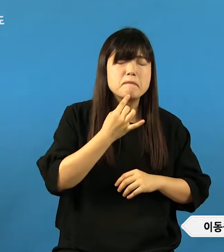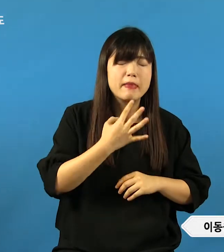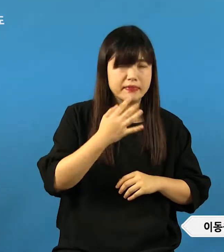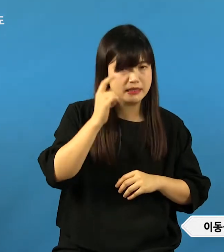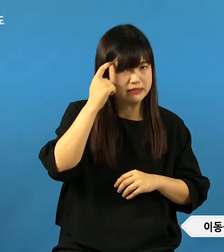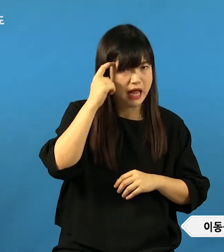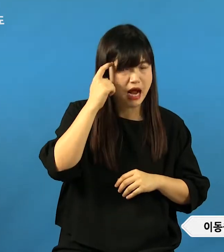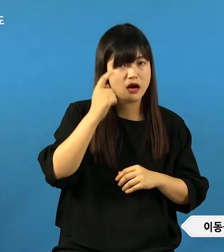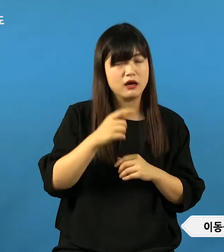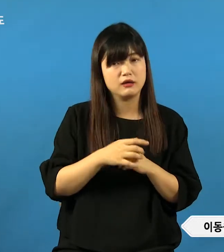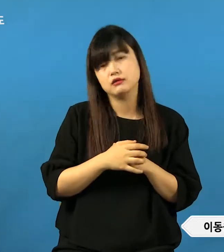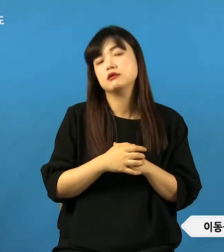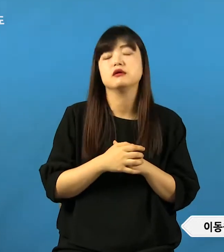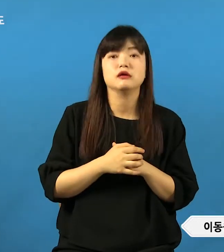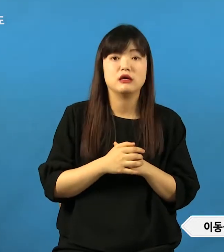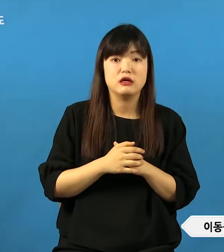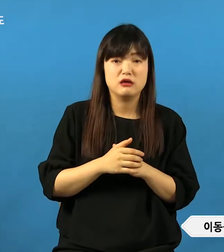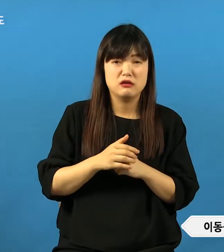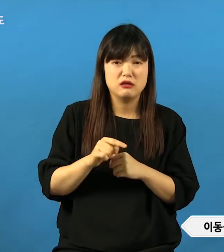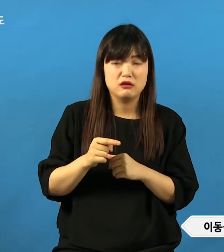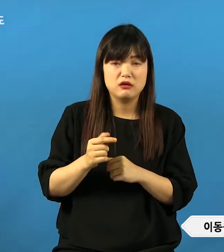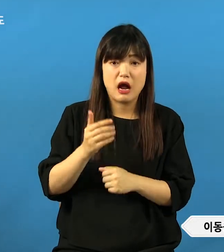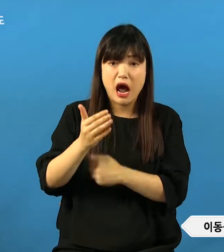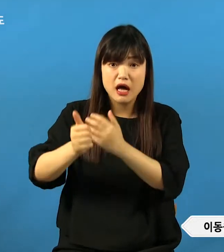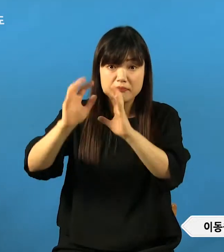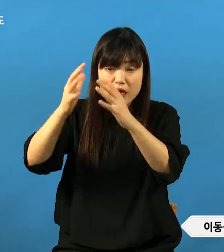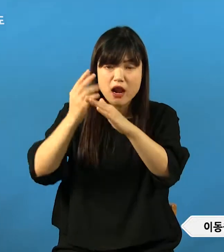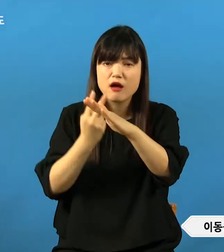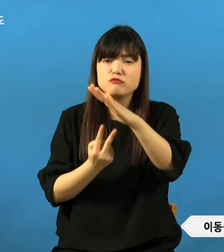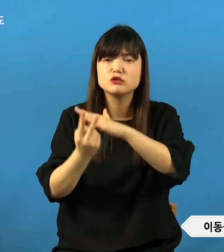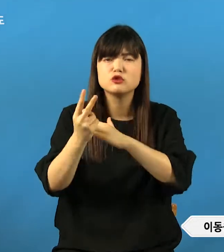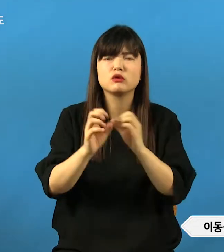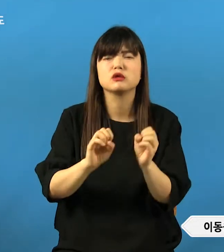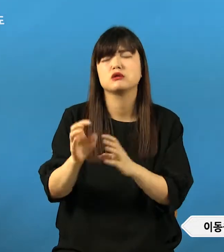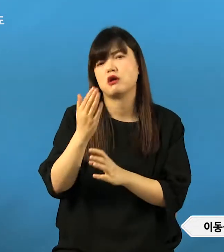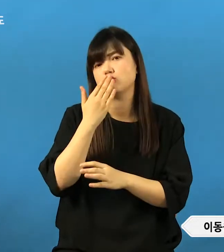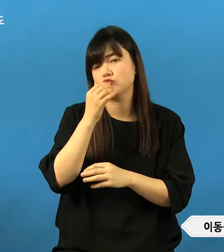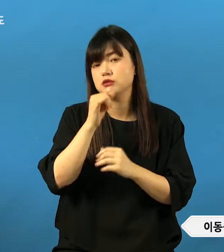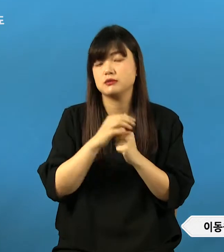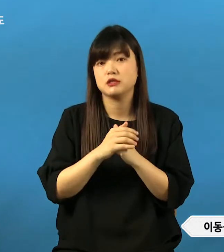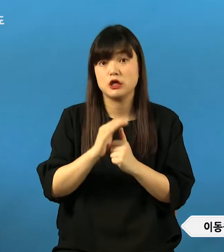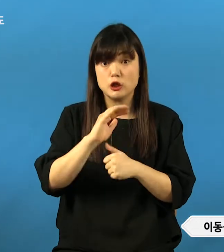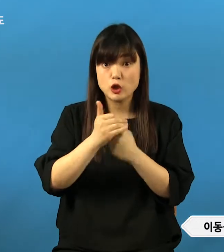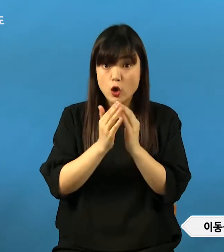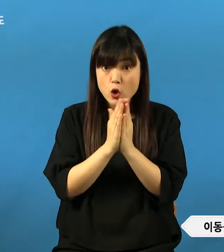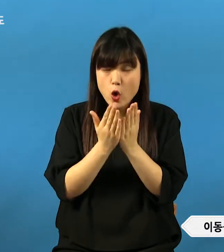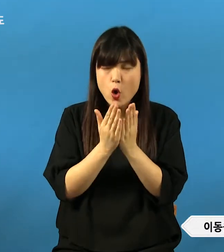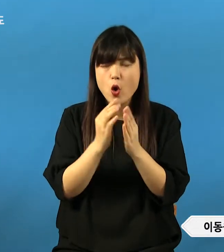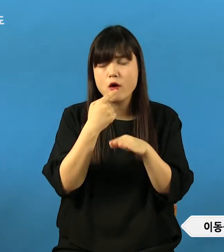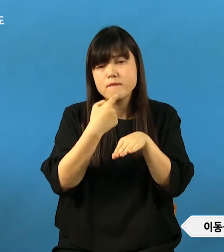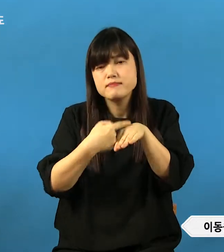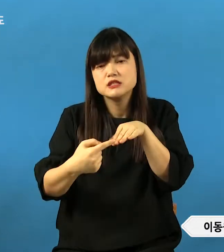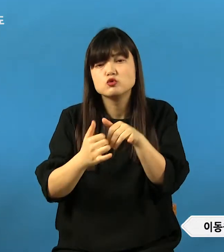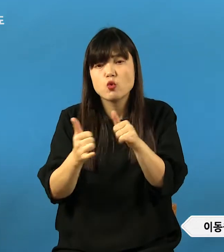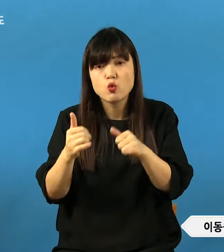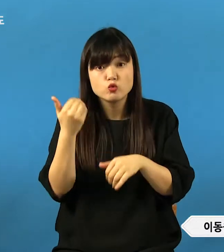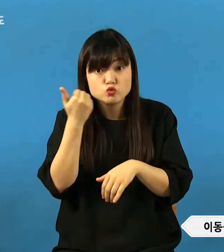민족의 소중함을 모를 때 우리는 하나님 나라의 큰 비전을 놓칠 수가 있습니다. 성경의